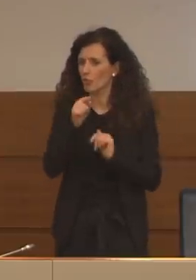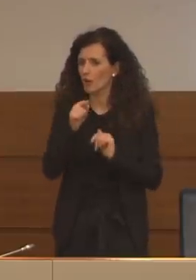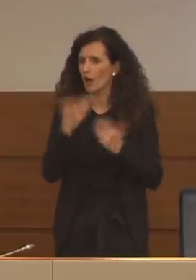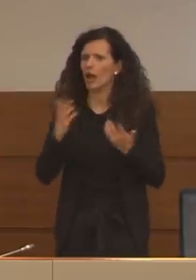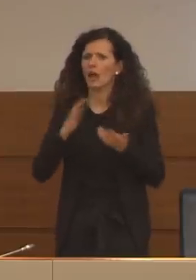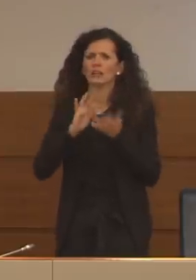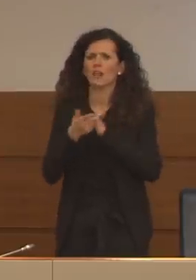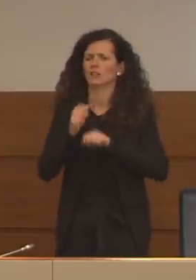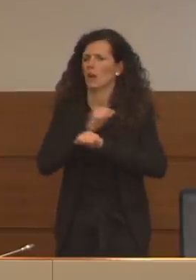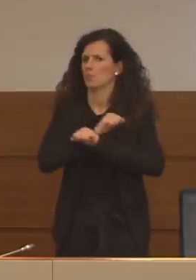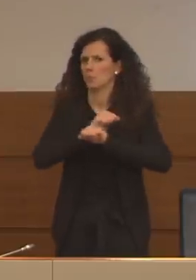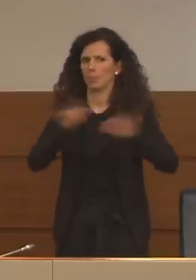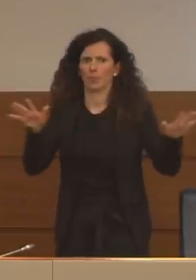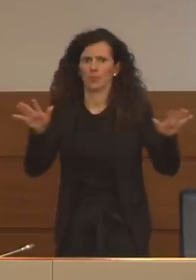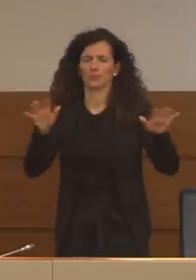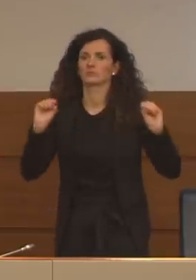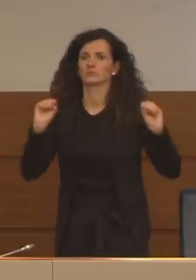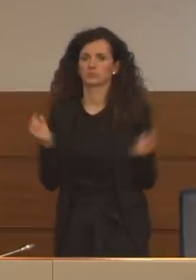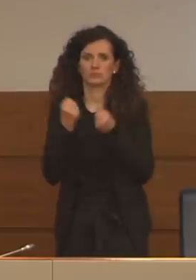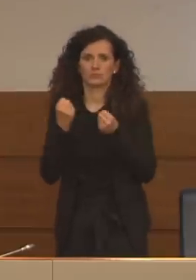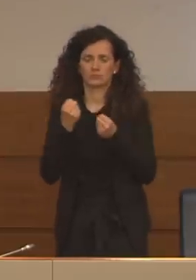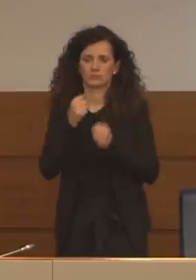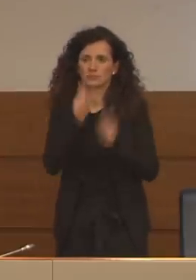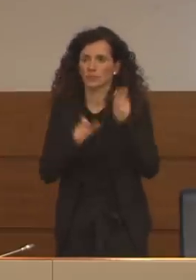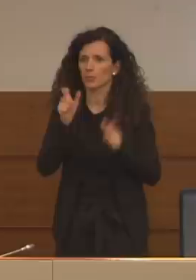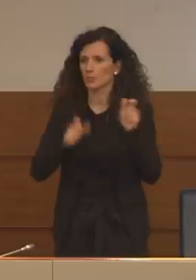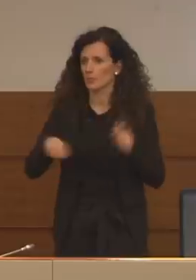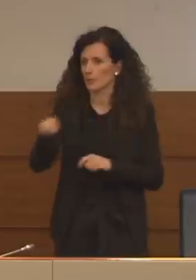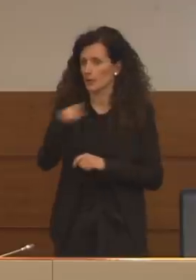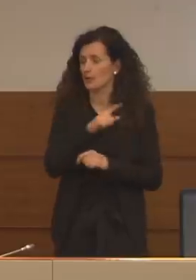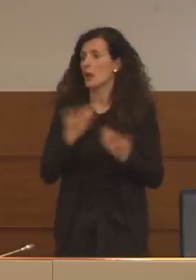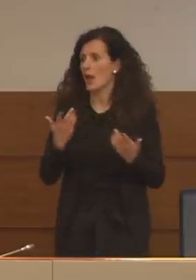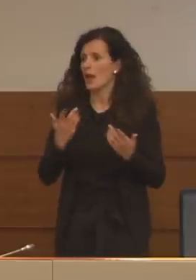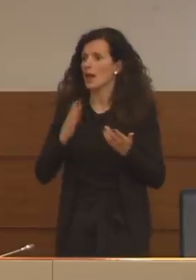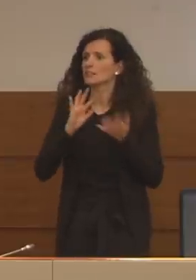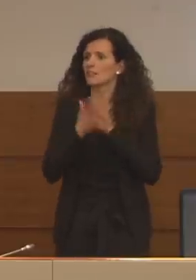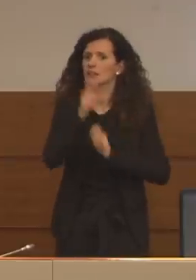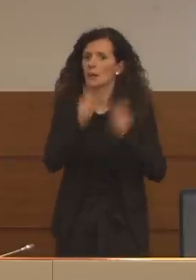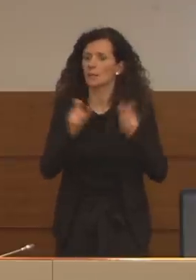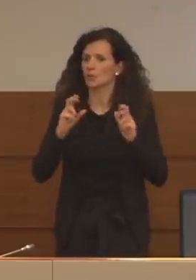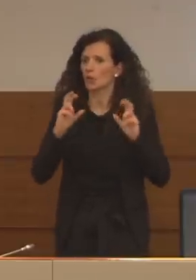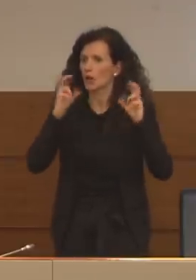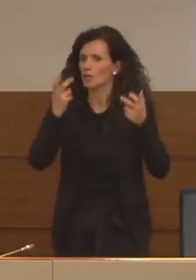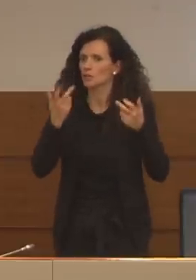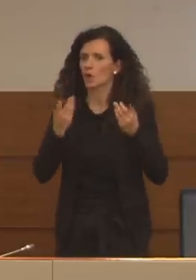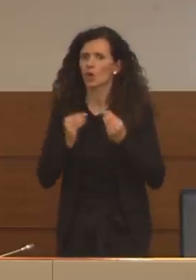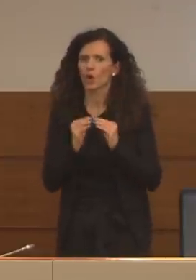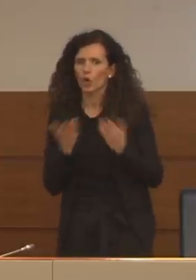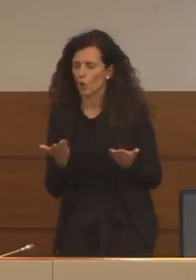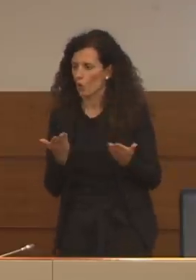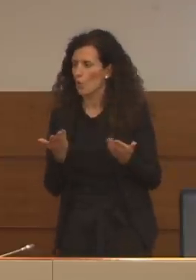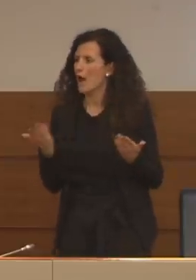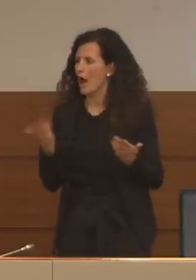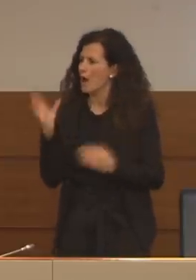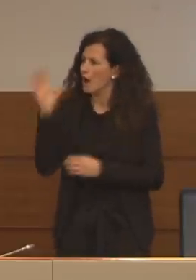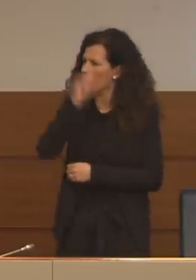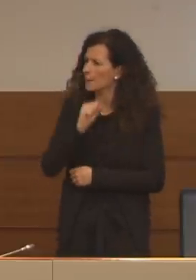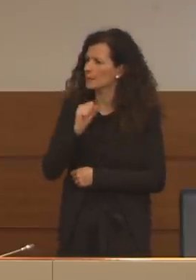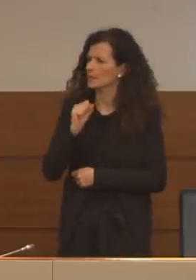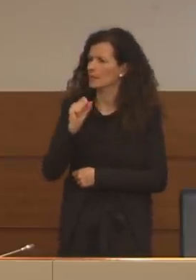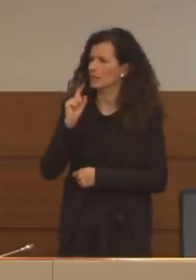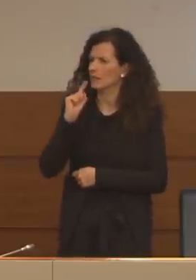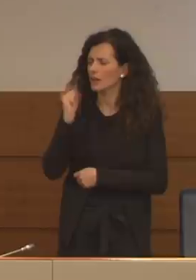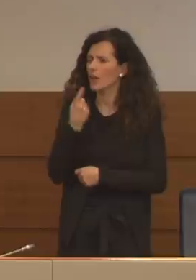non dico il panico però varie reazioni è possibile capire cosa realmente possiamo fare